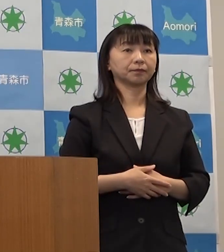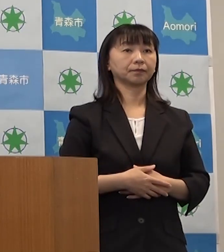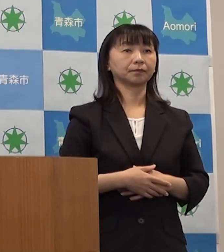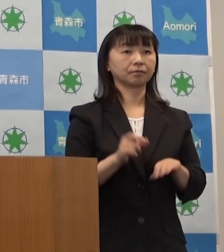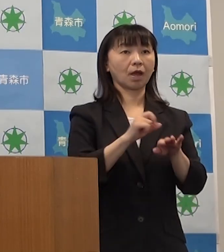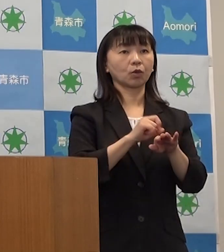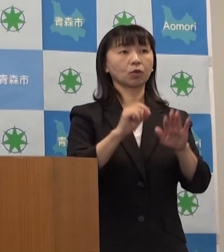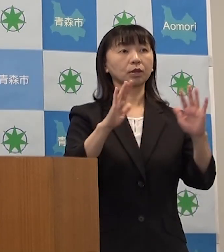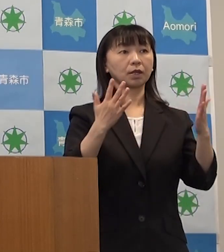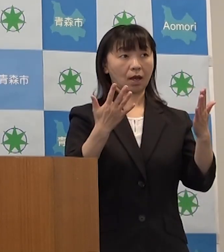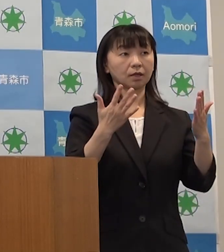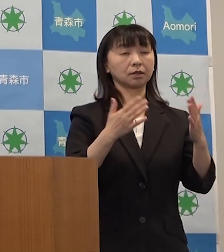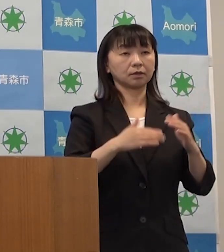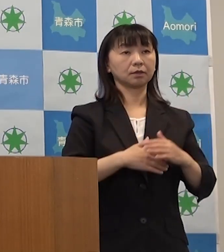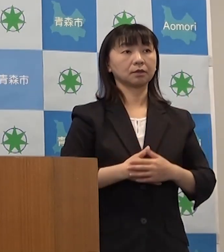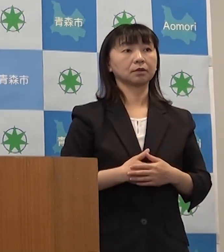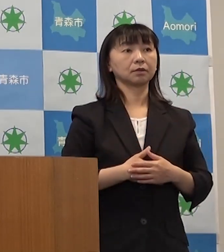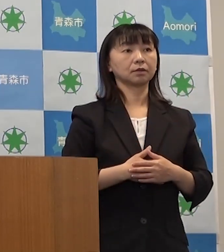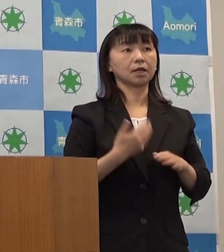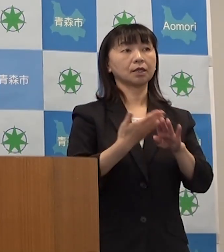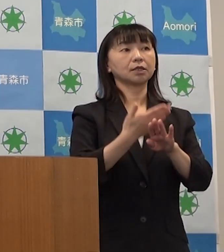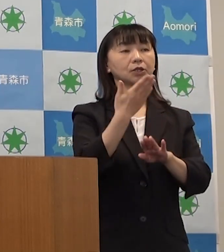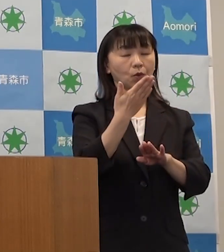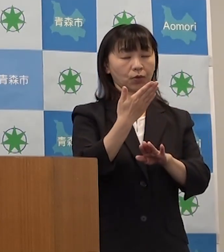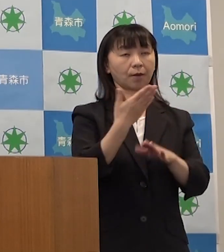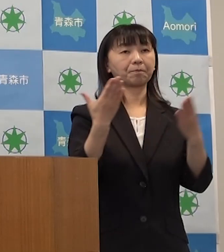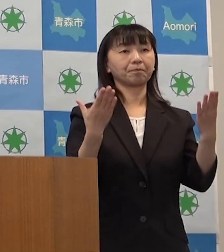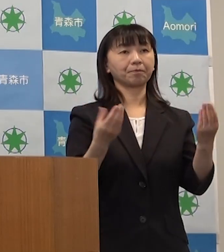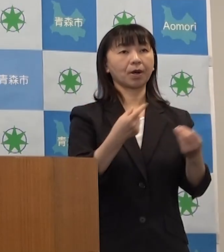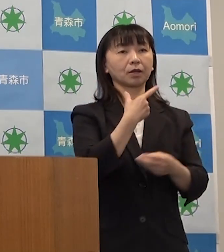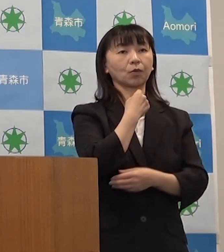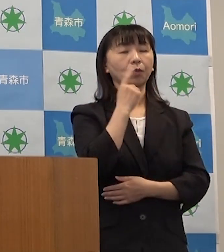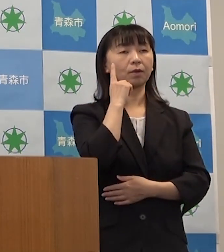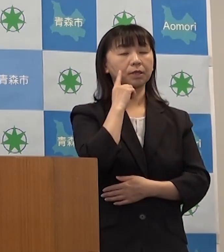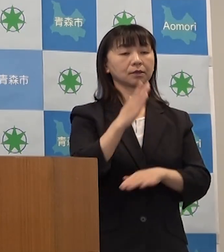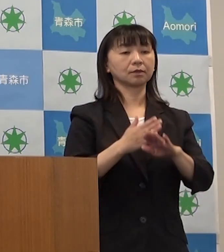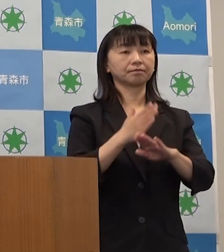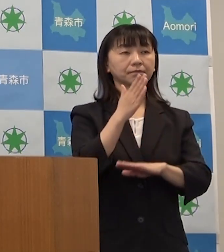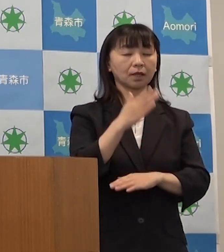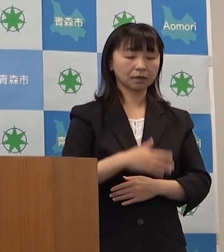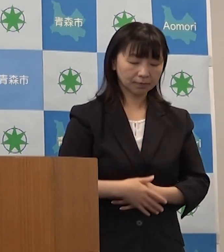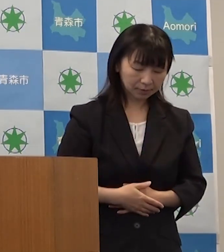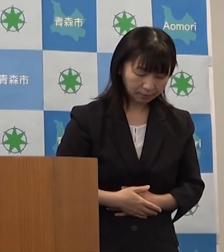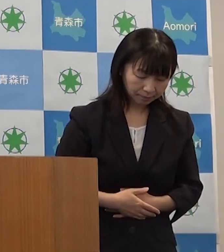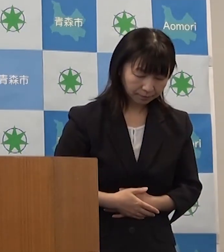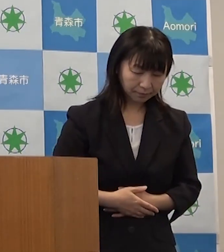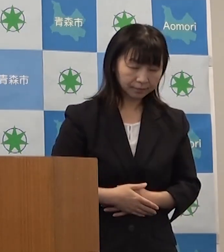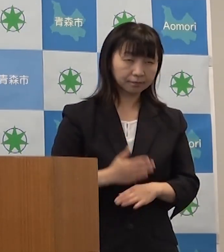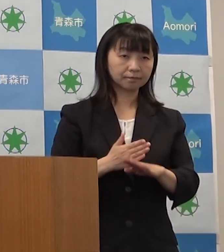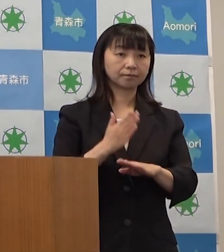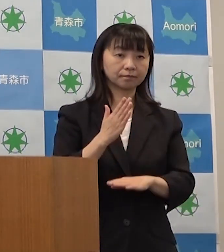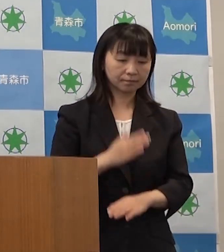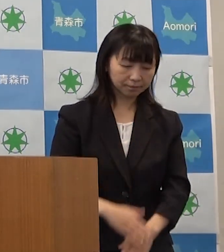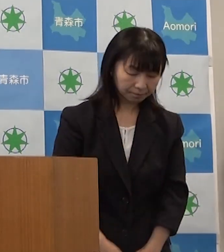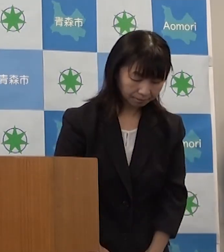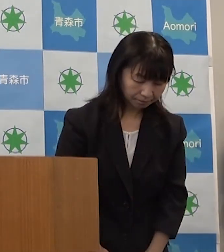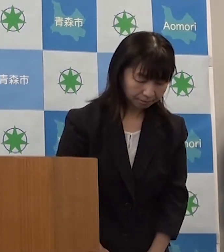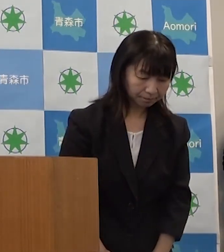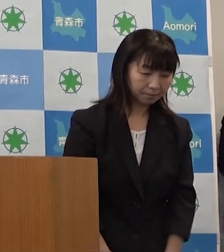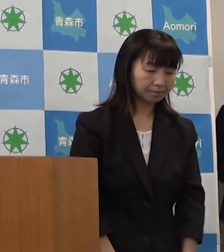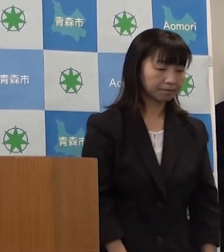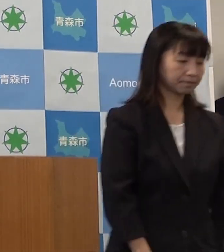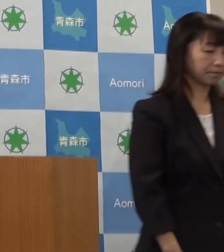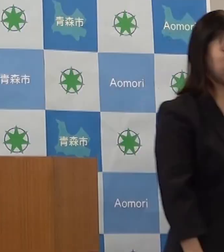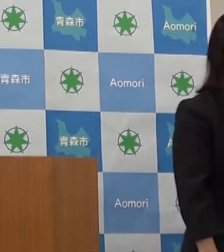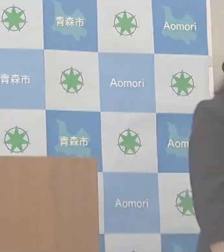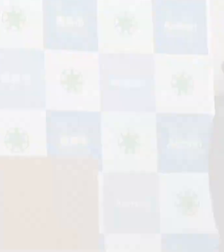特にないようですので、これで記者会見を終了いたします。ありがとうございました。 ありがとうございました。